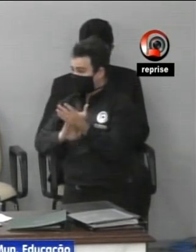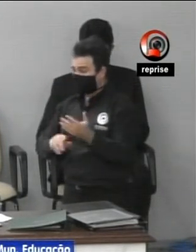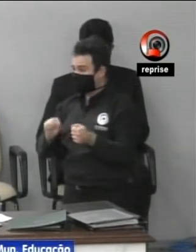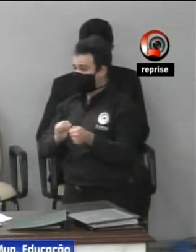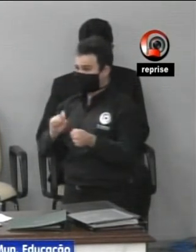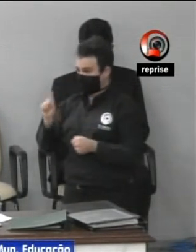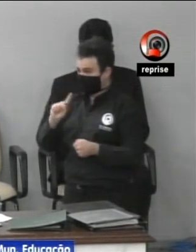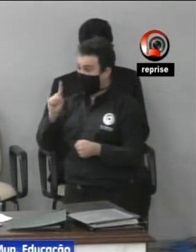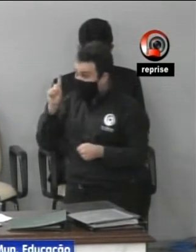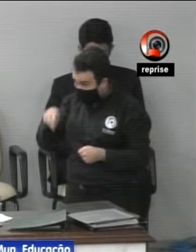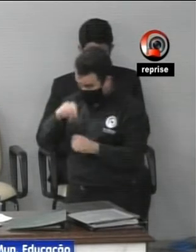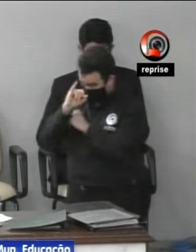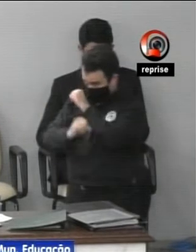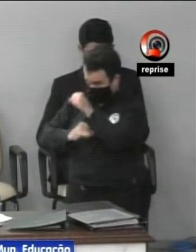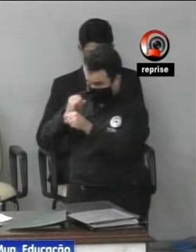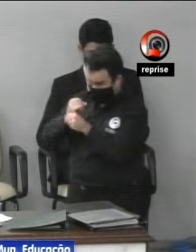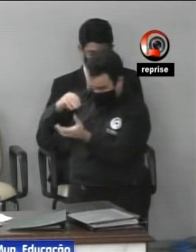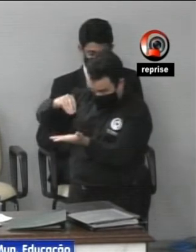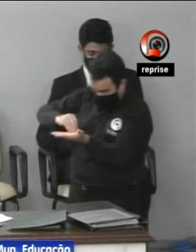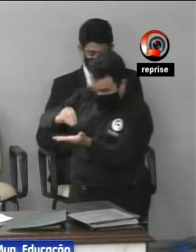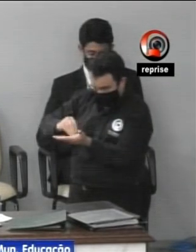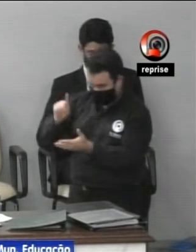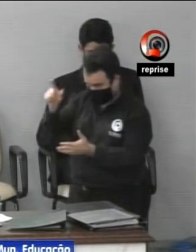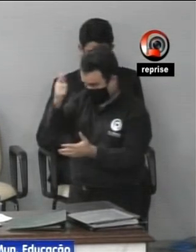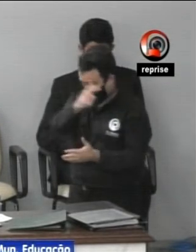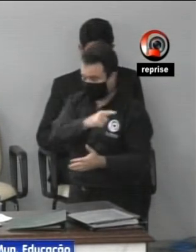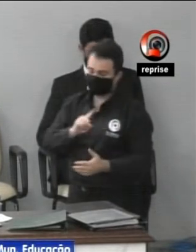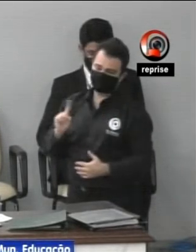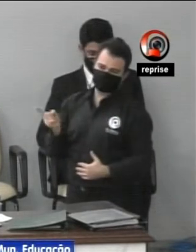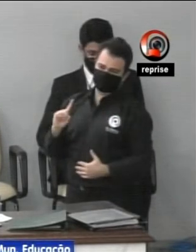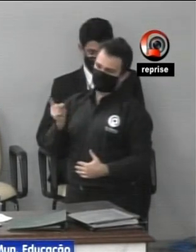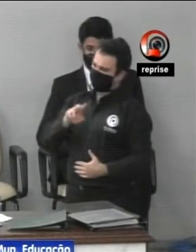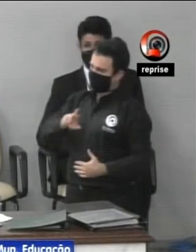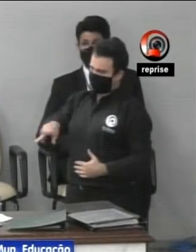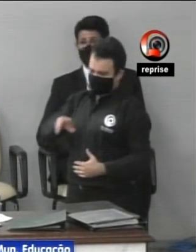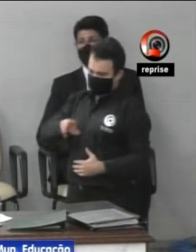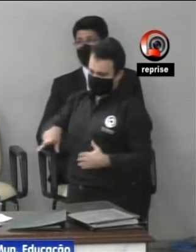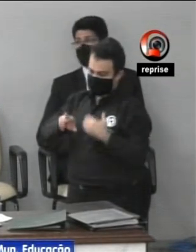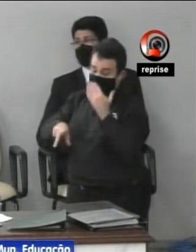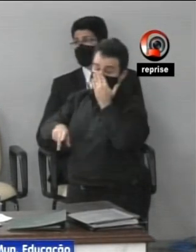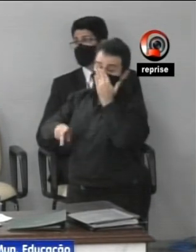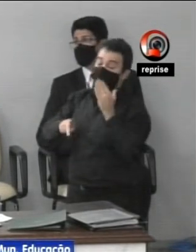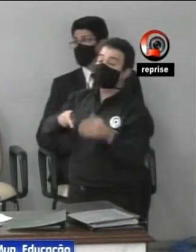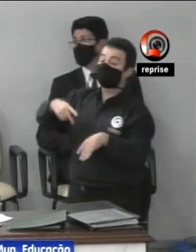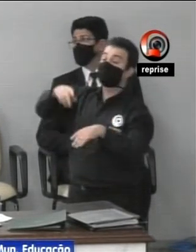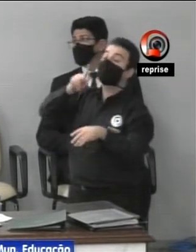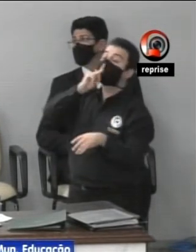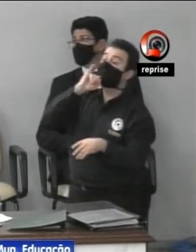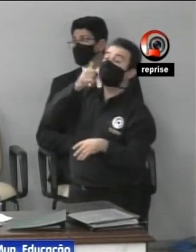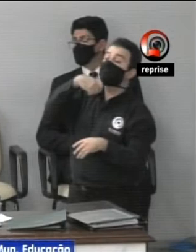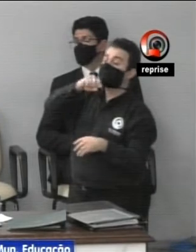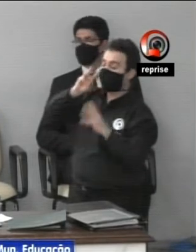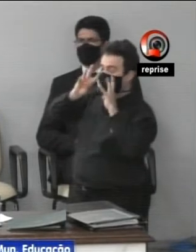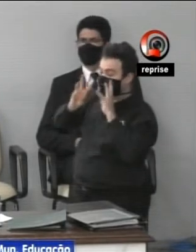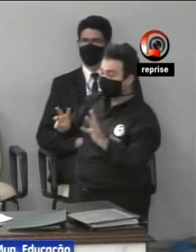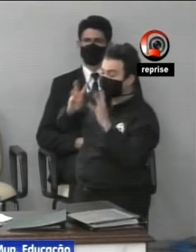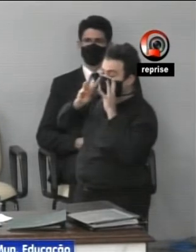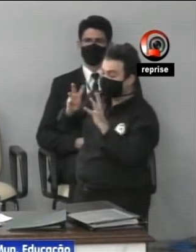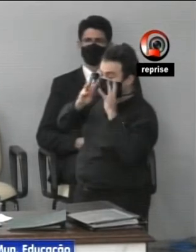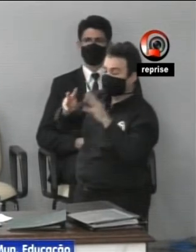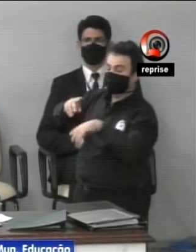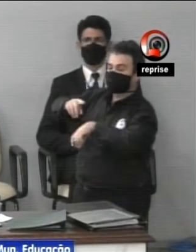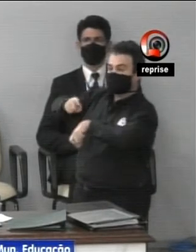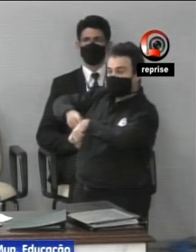de internet, como muitos pensam, e sim a falta do tempo dos pais para se dedicar aos seus filhos. Eles nem citam